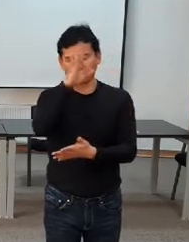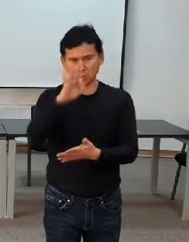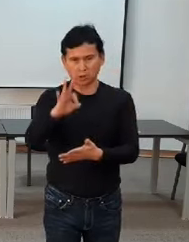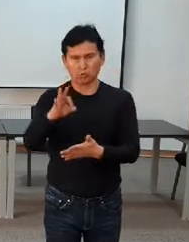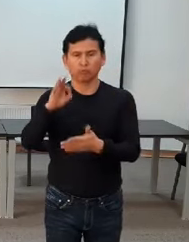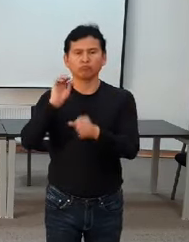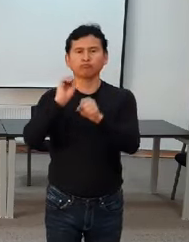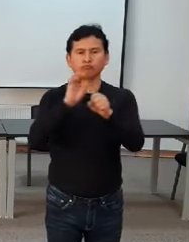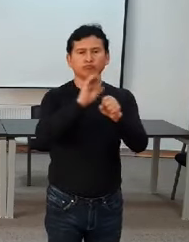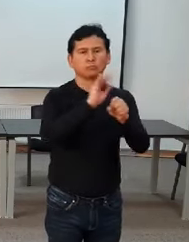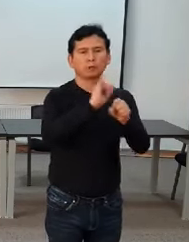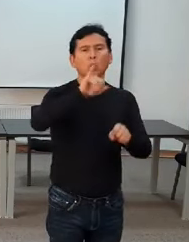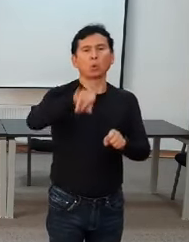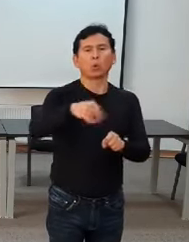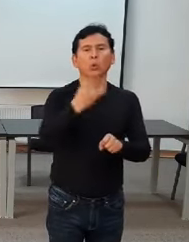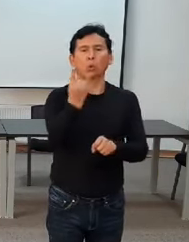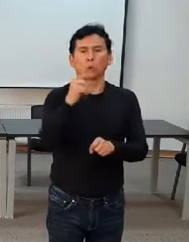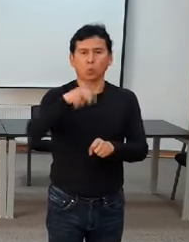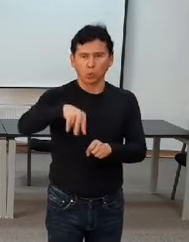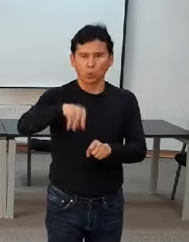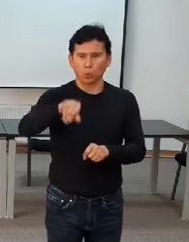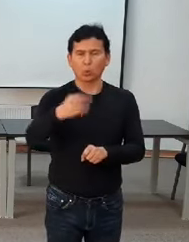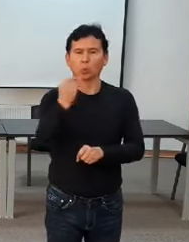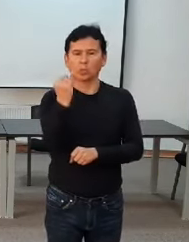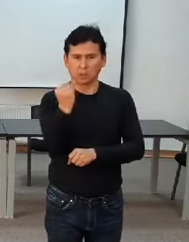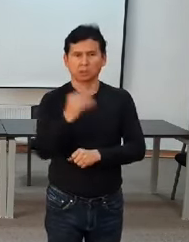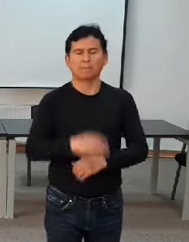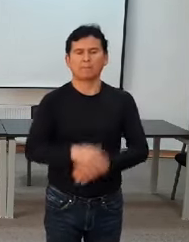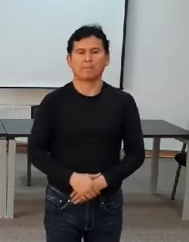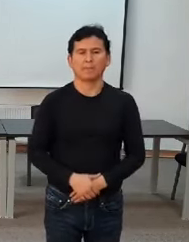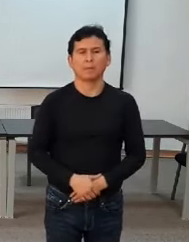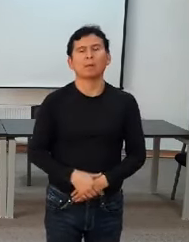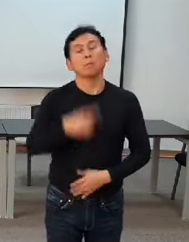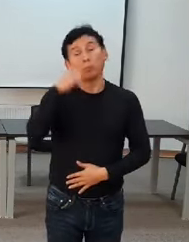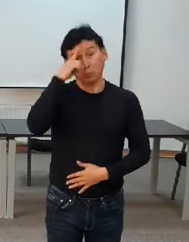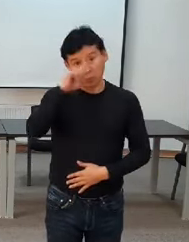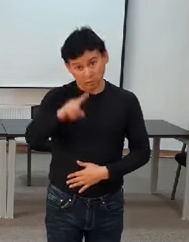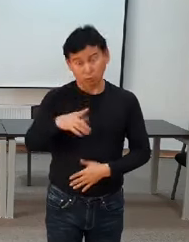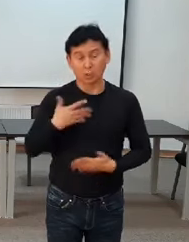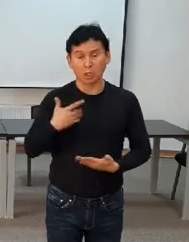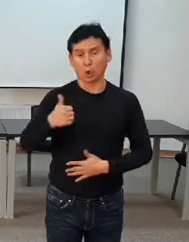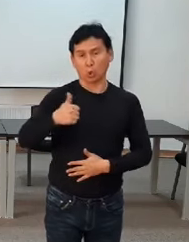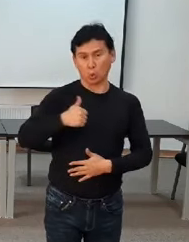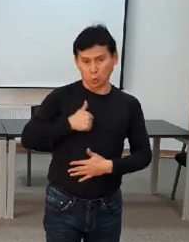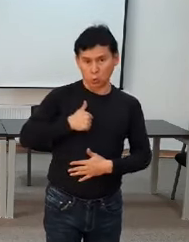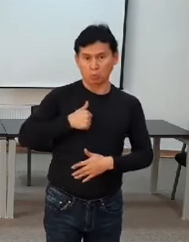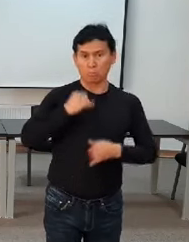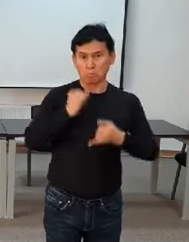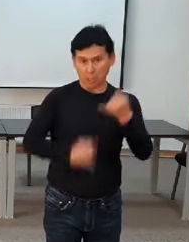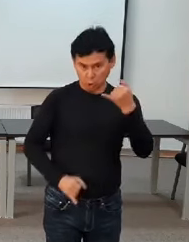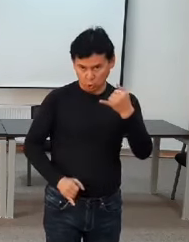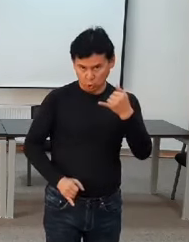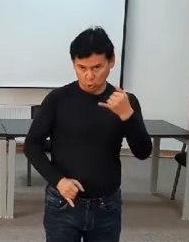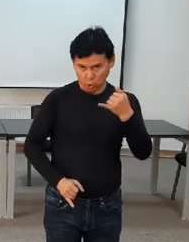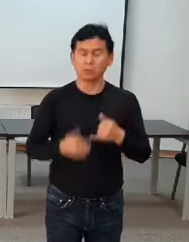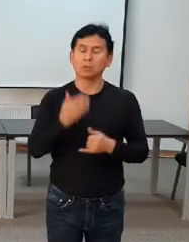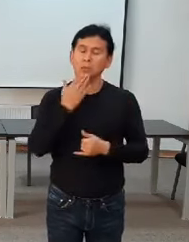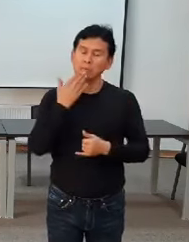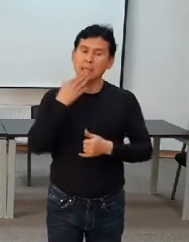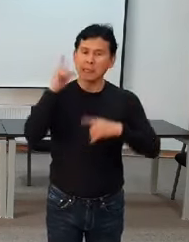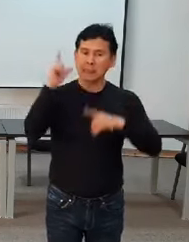en Junji, si no me equivoco. Junji, sí. Por lo tanto, hemos cumplido con los plazos. También destacar